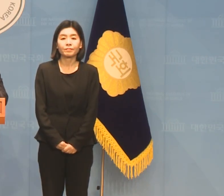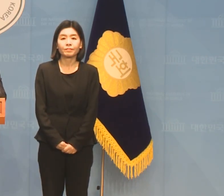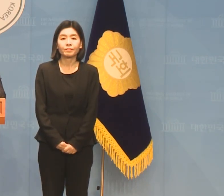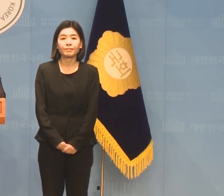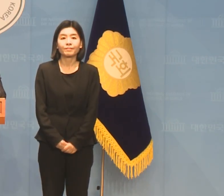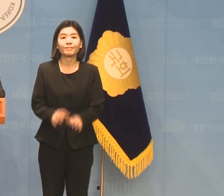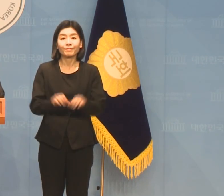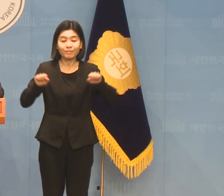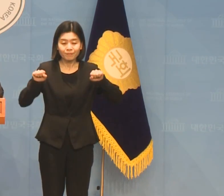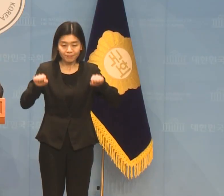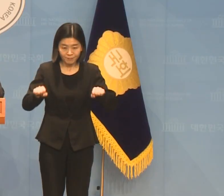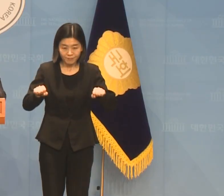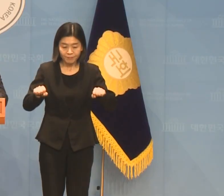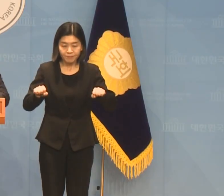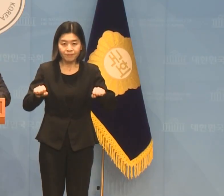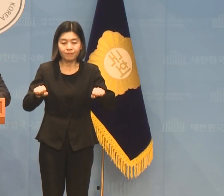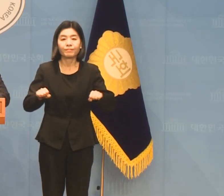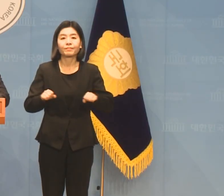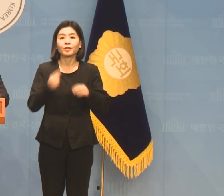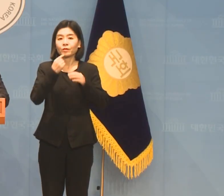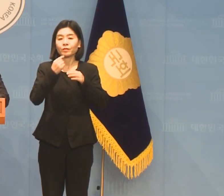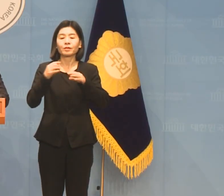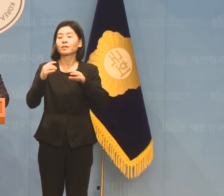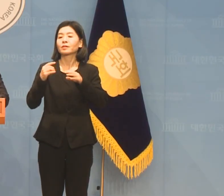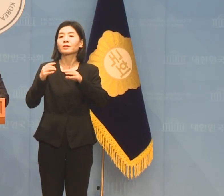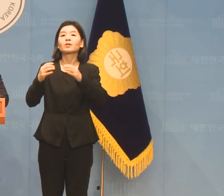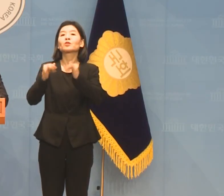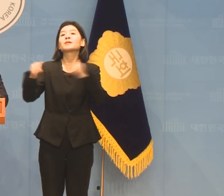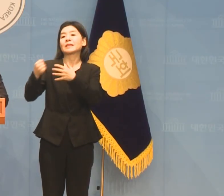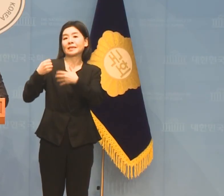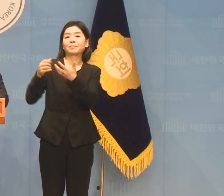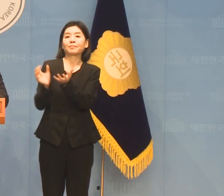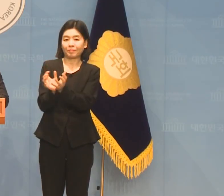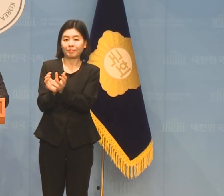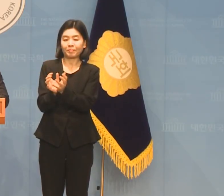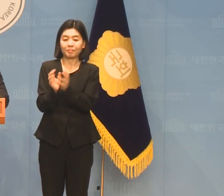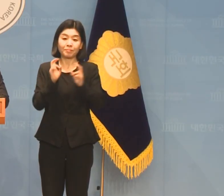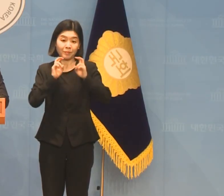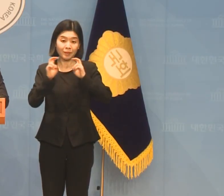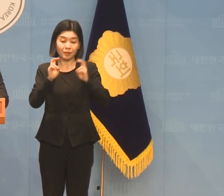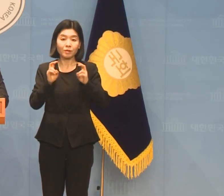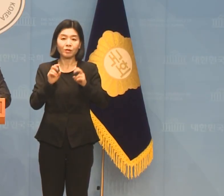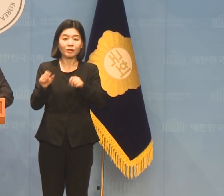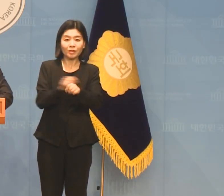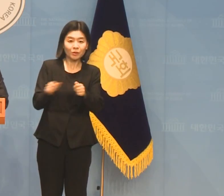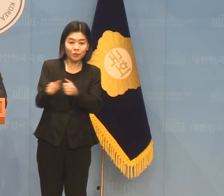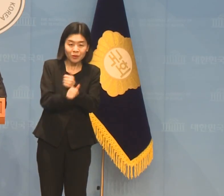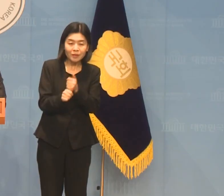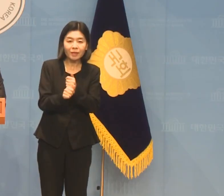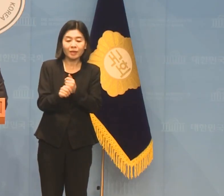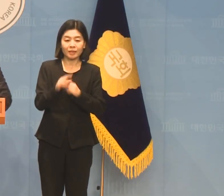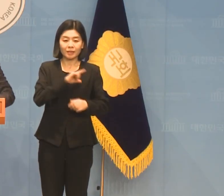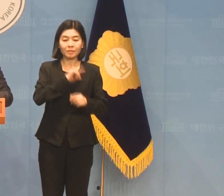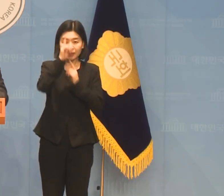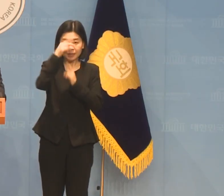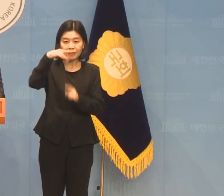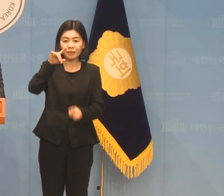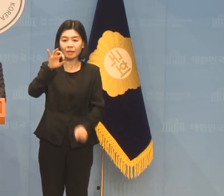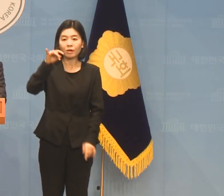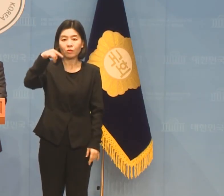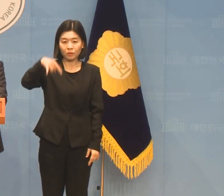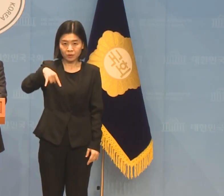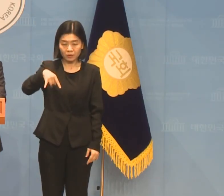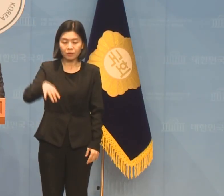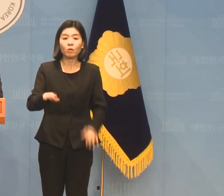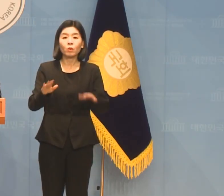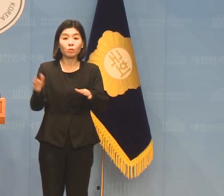네, 안녕하십니까. 국민의힘 미디어특위위원장 이상휘입니다. 오늘부터